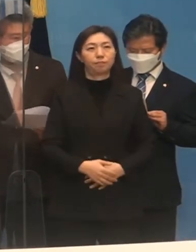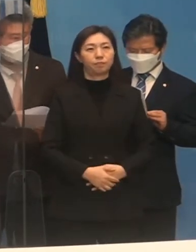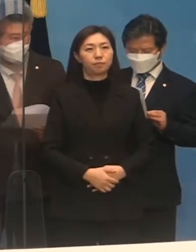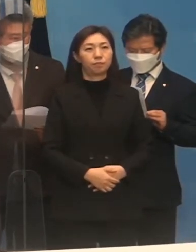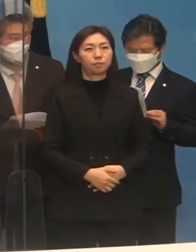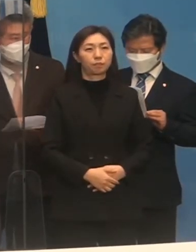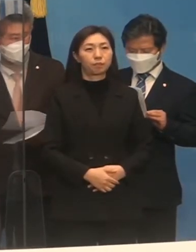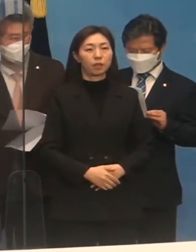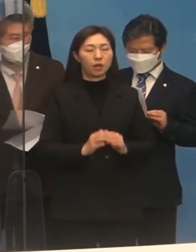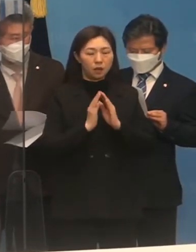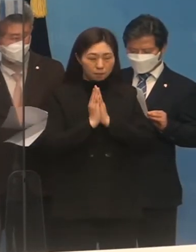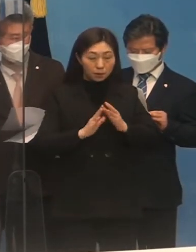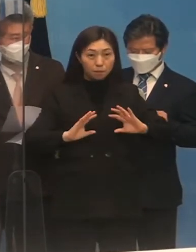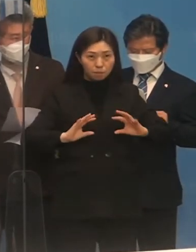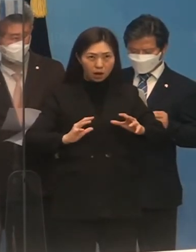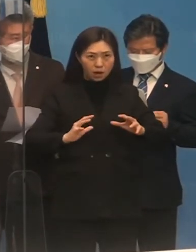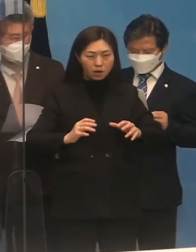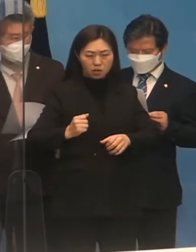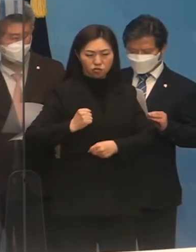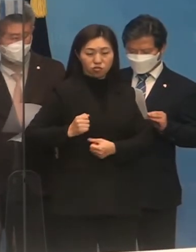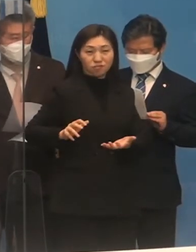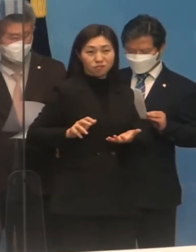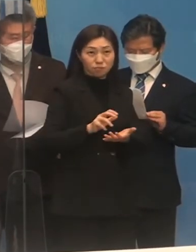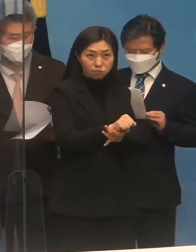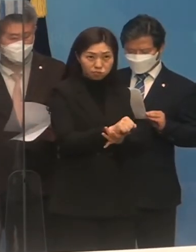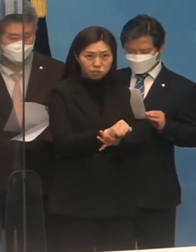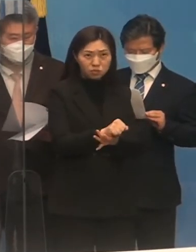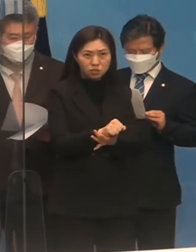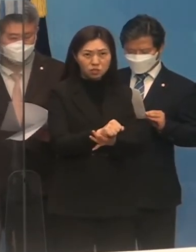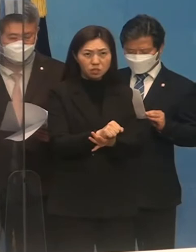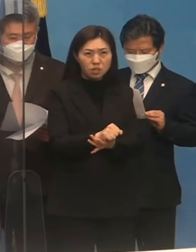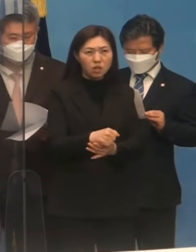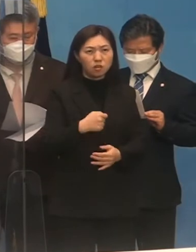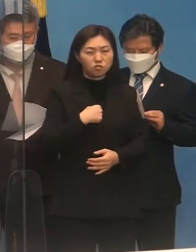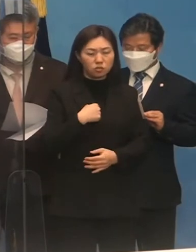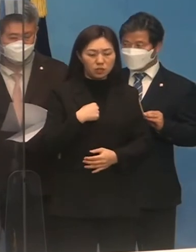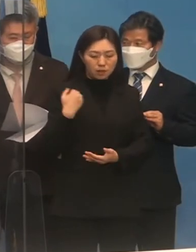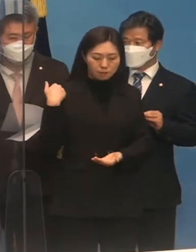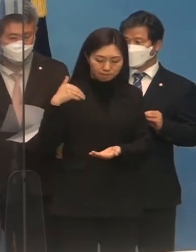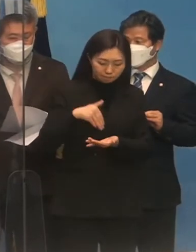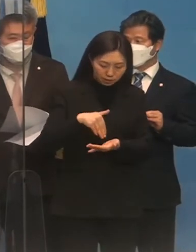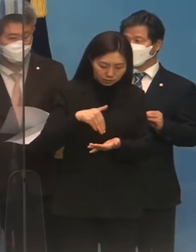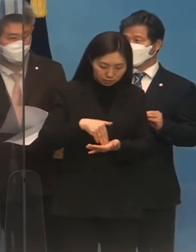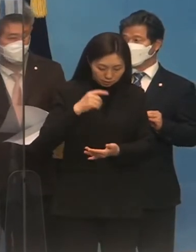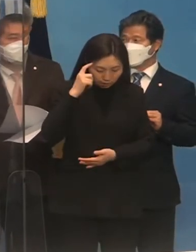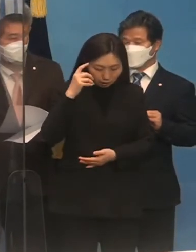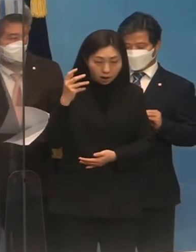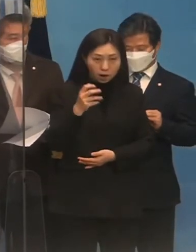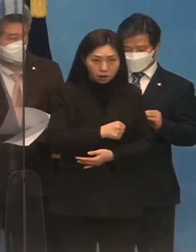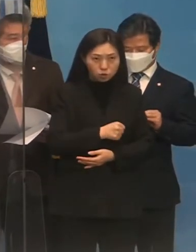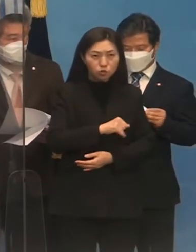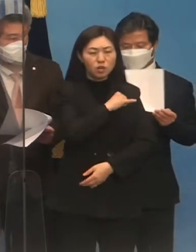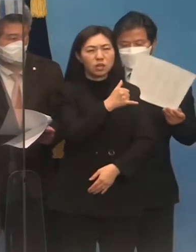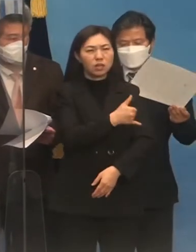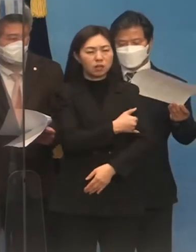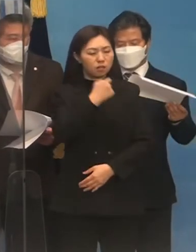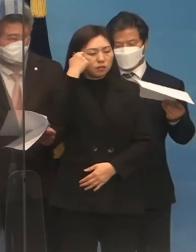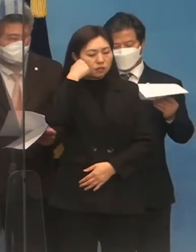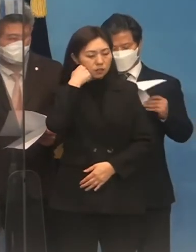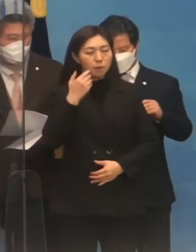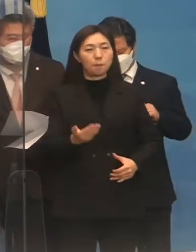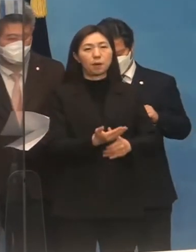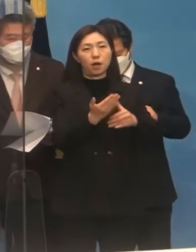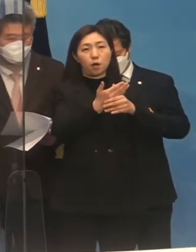이제 미얀마 쿠데타를 성찰의 계기로 삼고 우리의 인권 책무성을 높여야 합니다. 미얀마 쿠데타